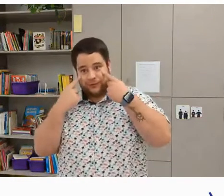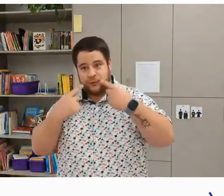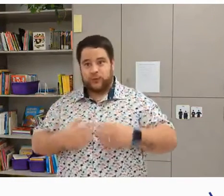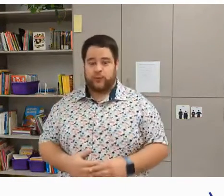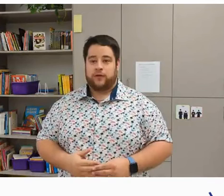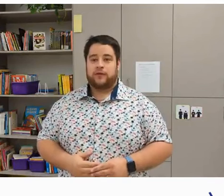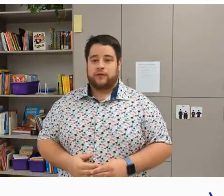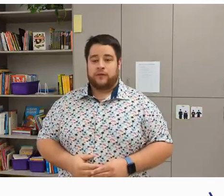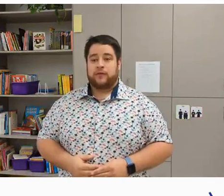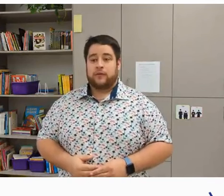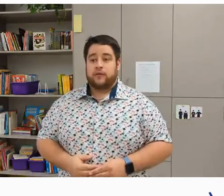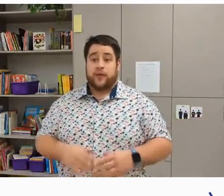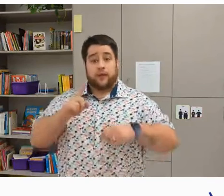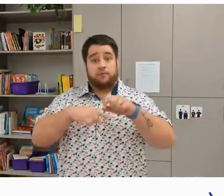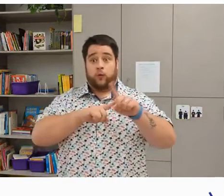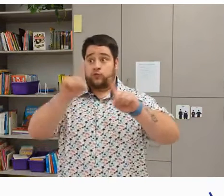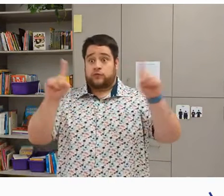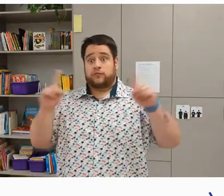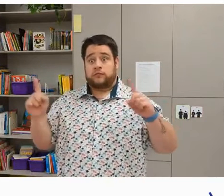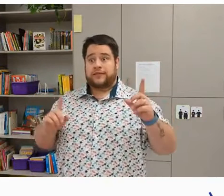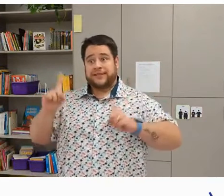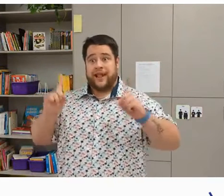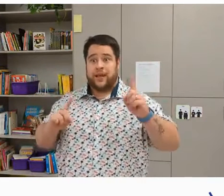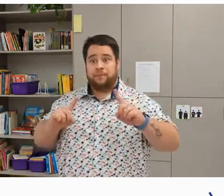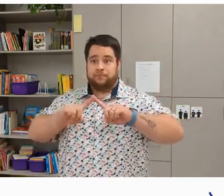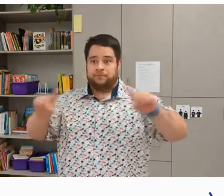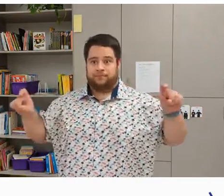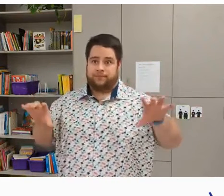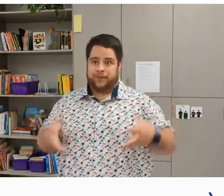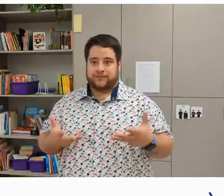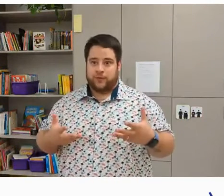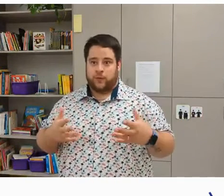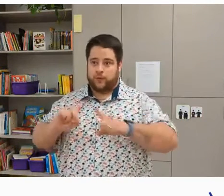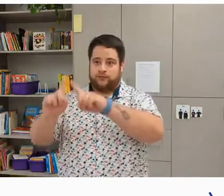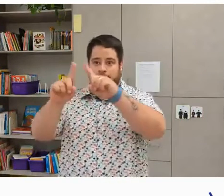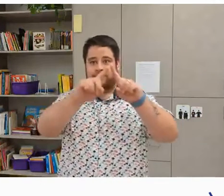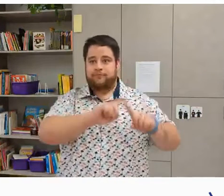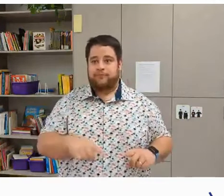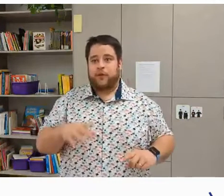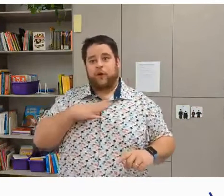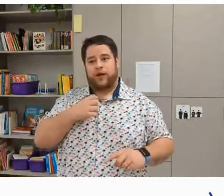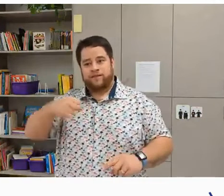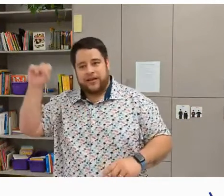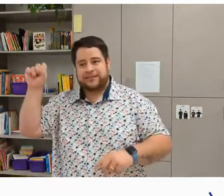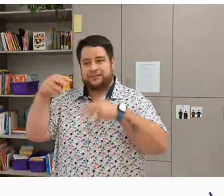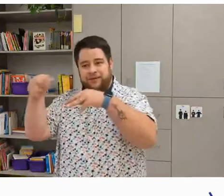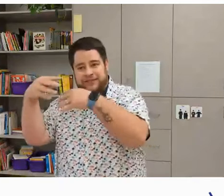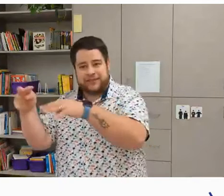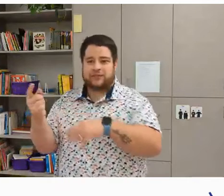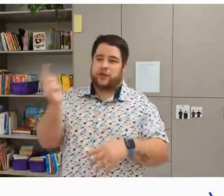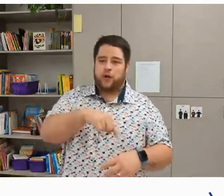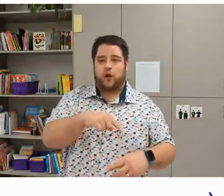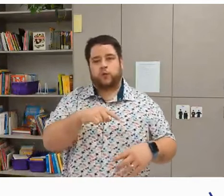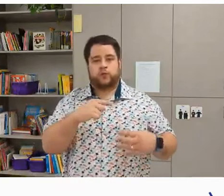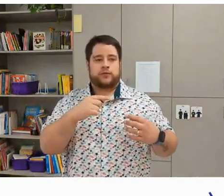célèbre les différentes valeurs, les revendications. Certains vont faire des revendications, d'autres vont faire la